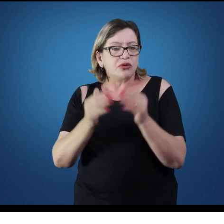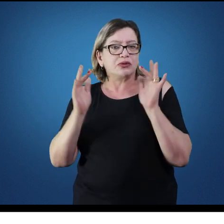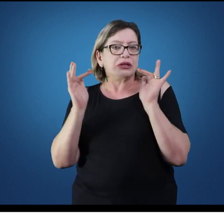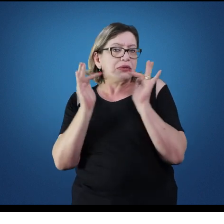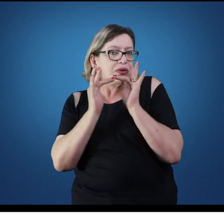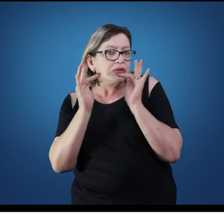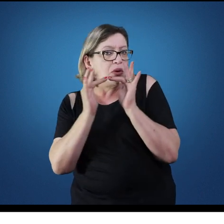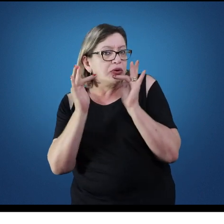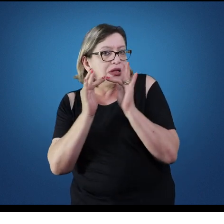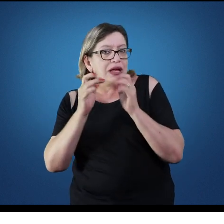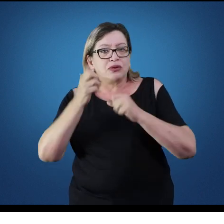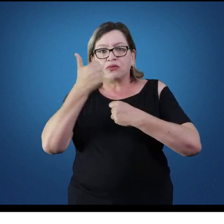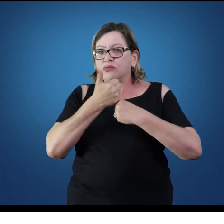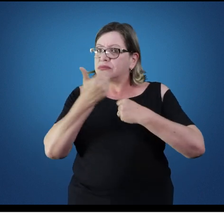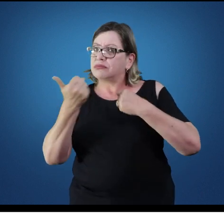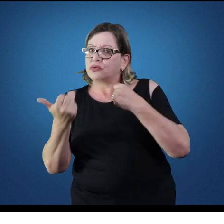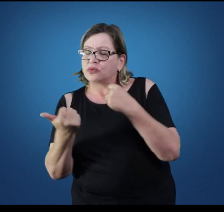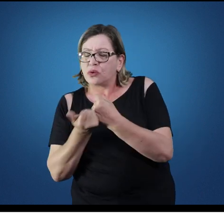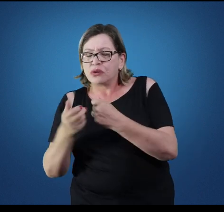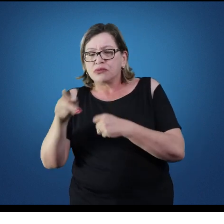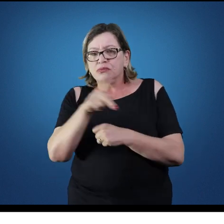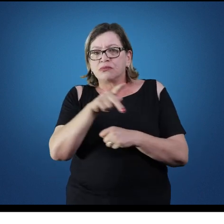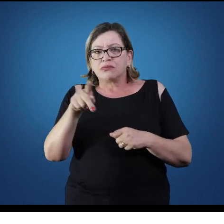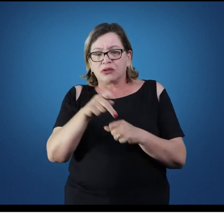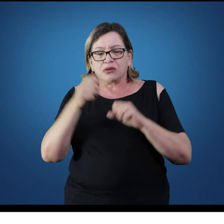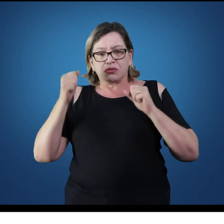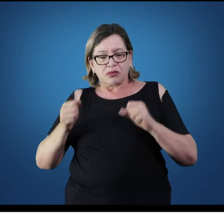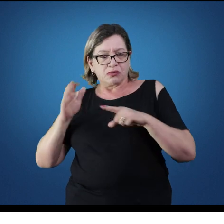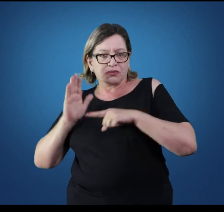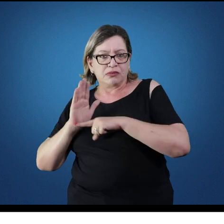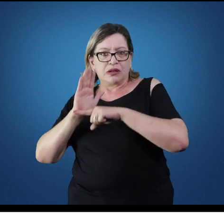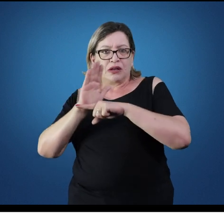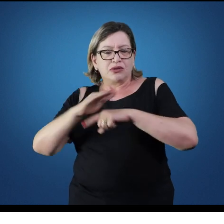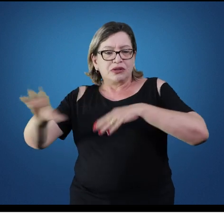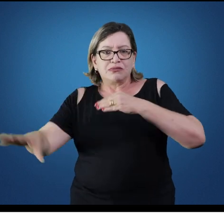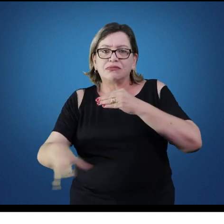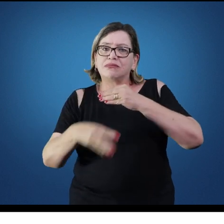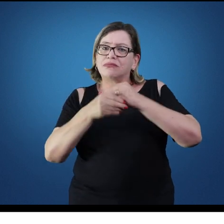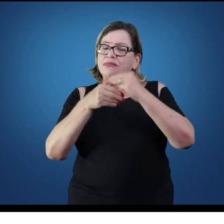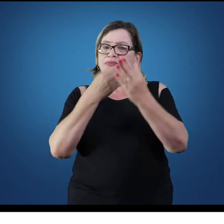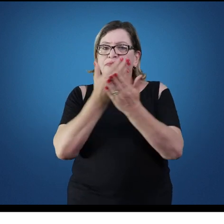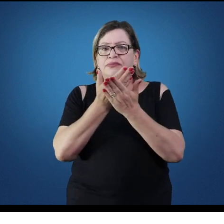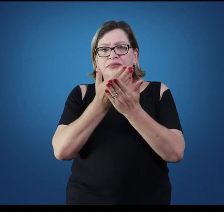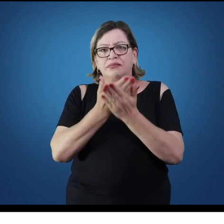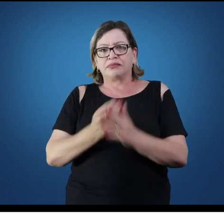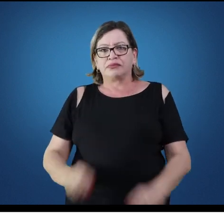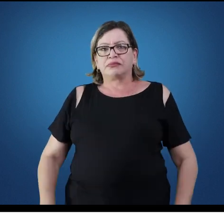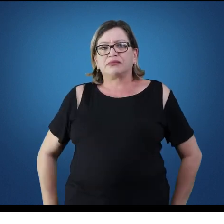contato direto com os tutores, com o professor da disciplina, que vai ajudar muito na complementação dos estudos.